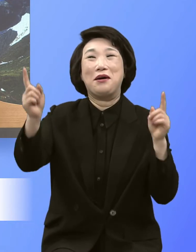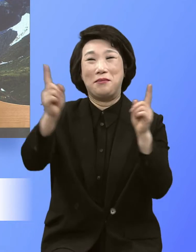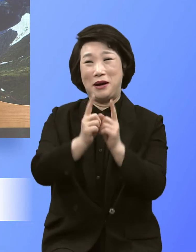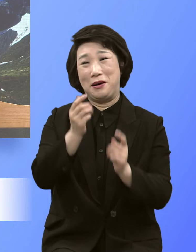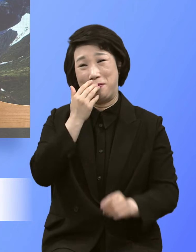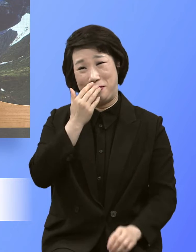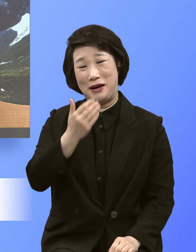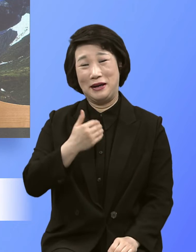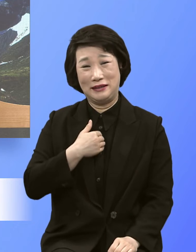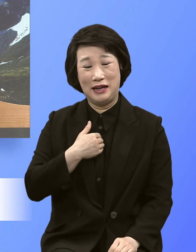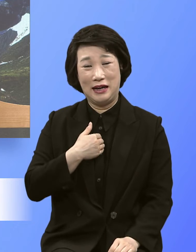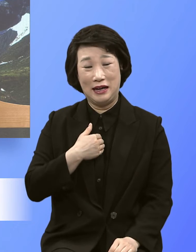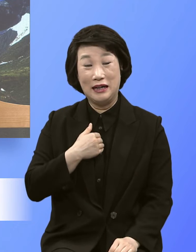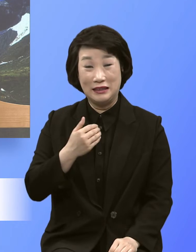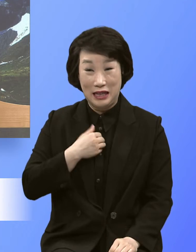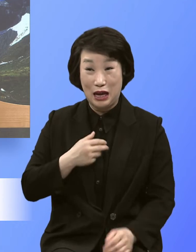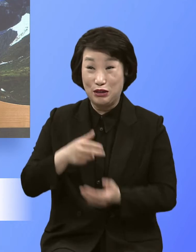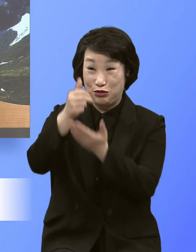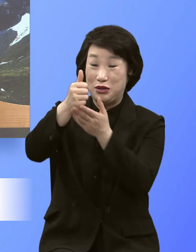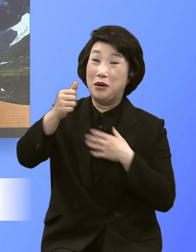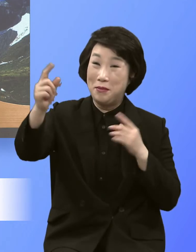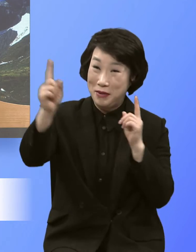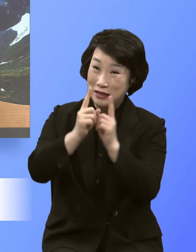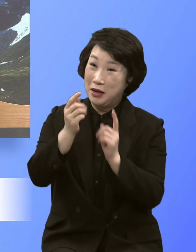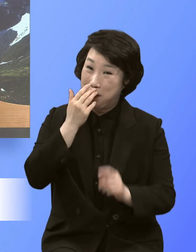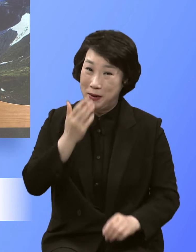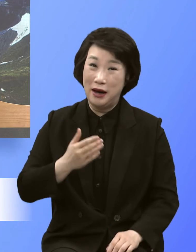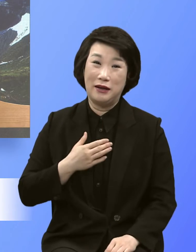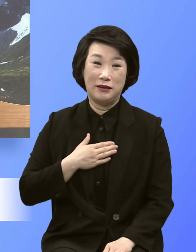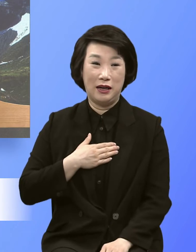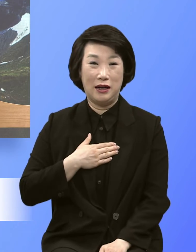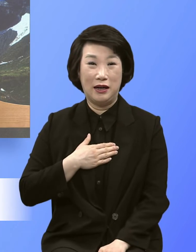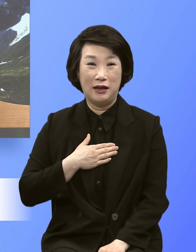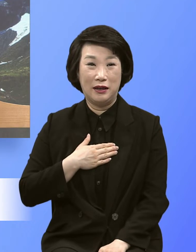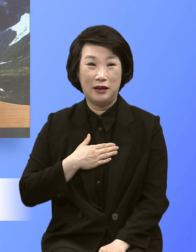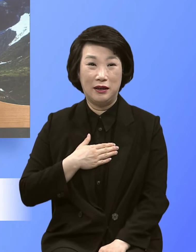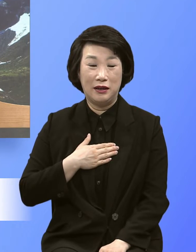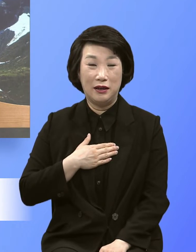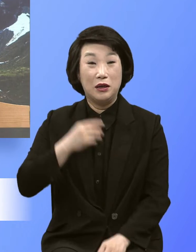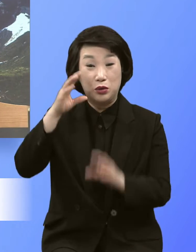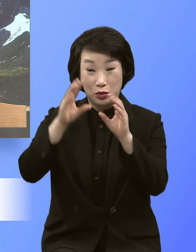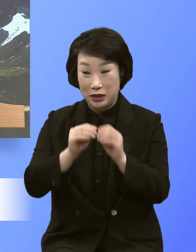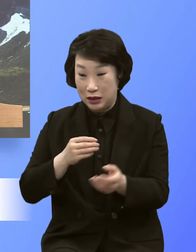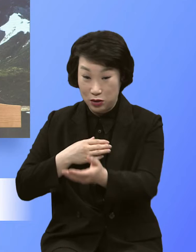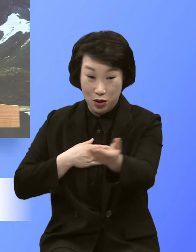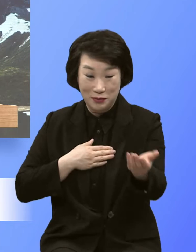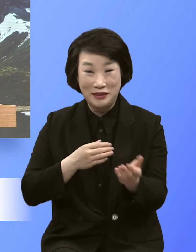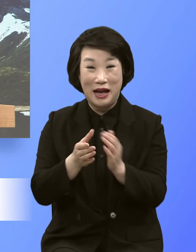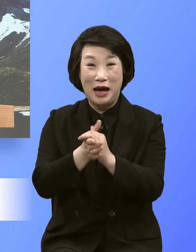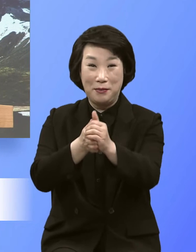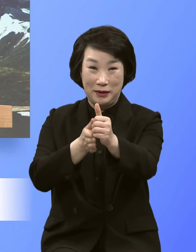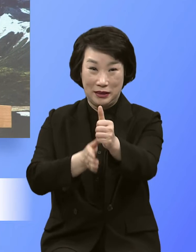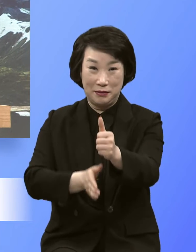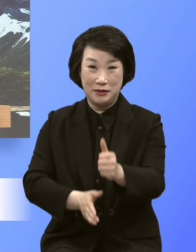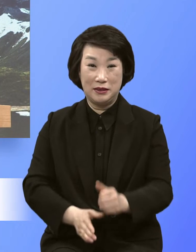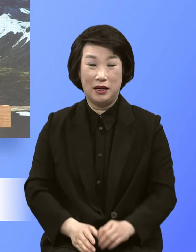있고 내가 주를 만날 수 있다 이 말입니다. 동의하시면 아멘 합시다.